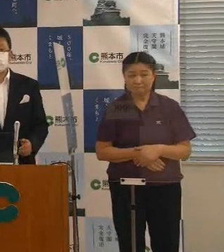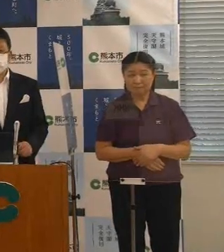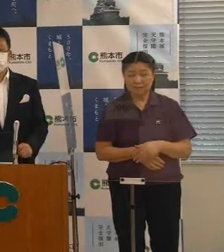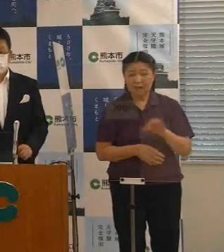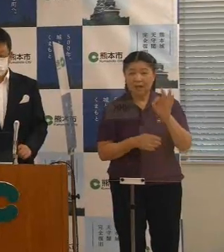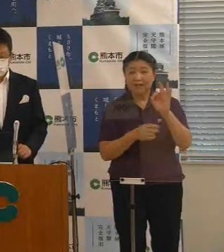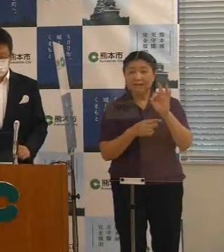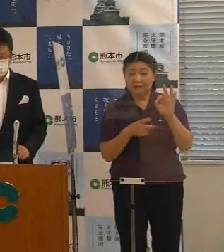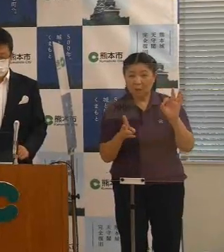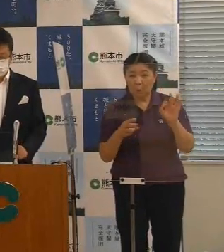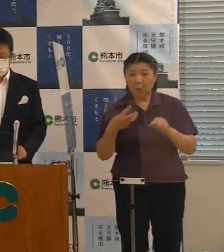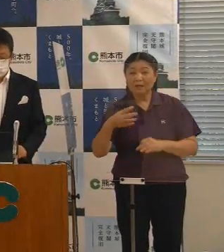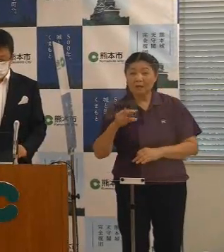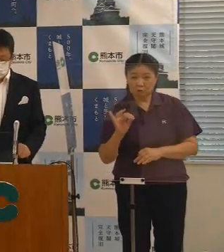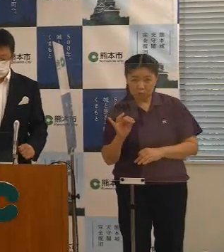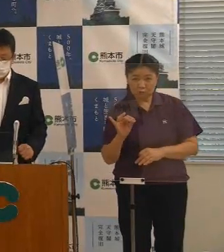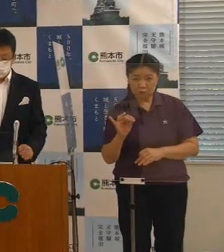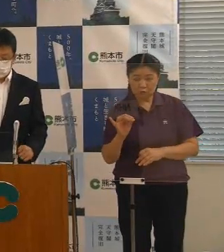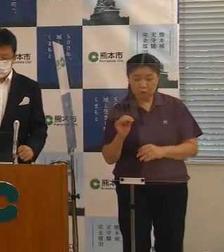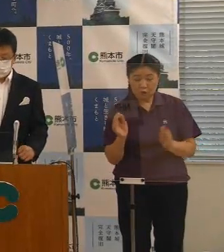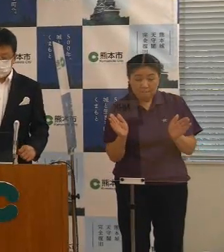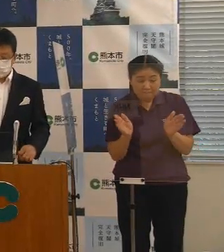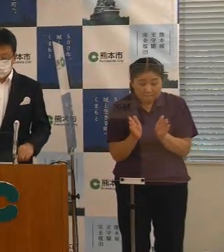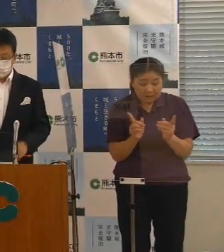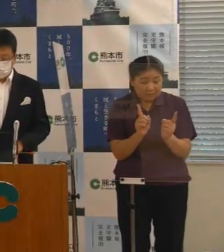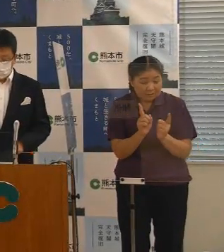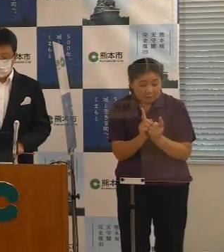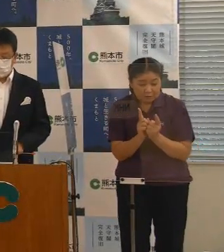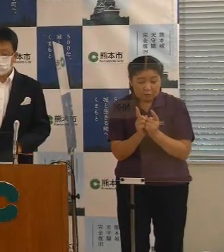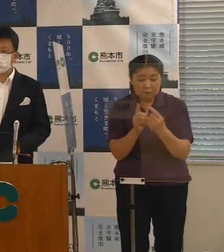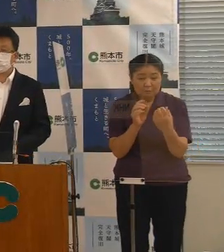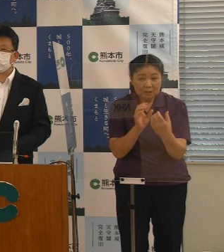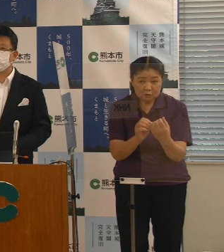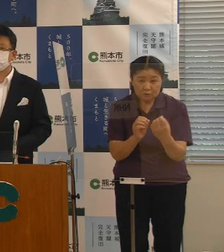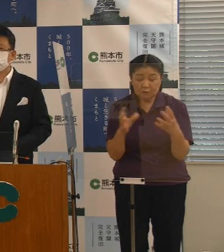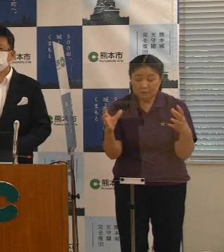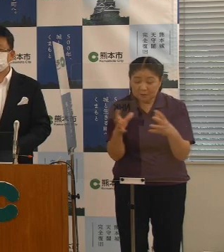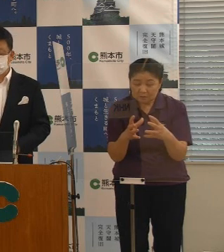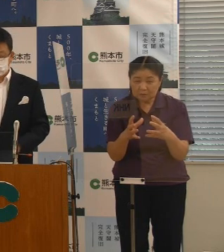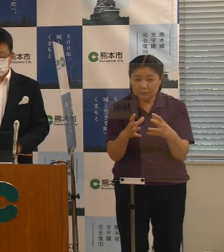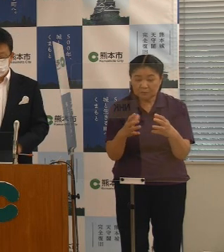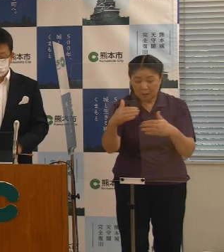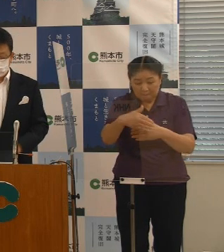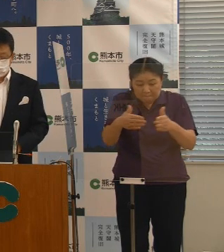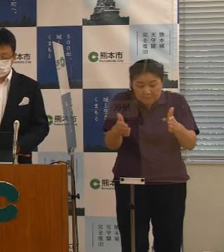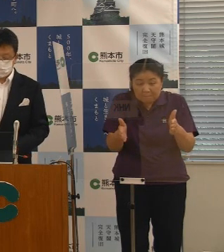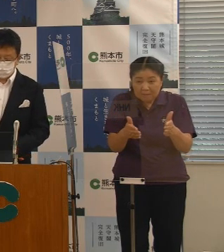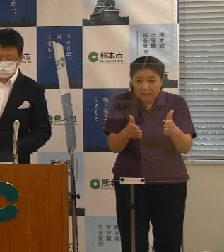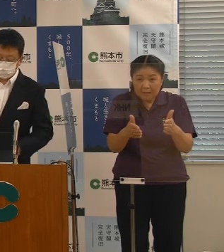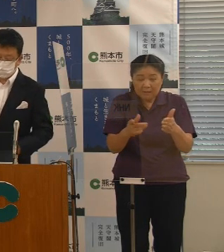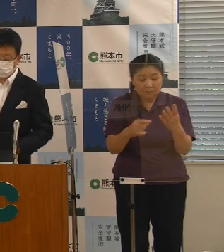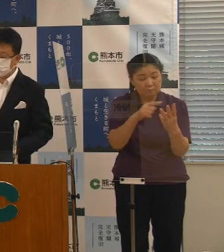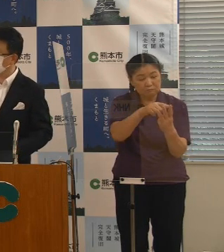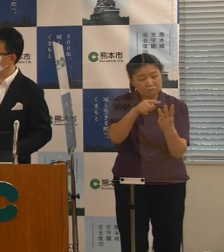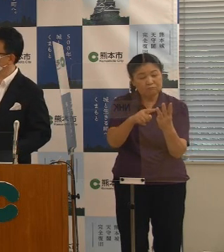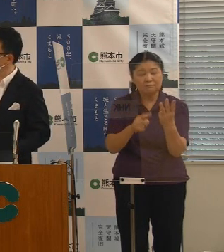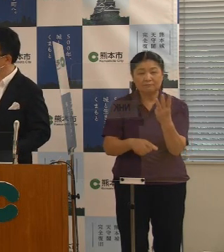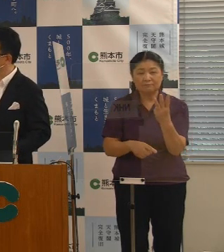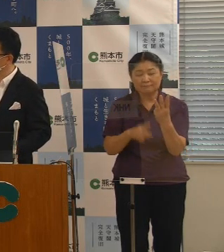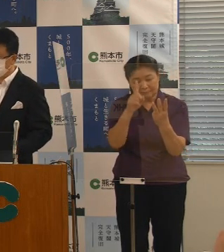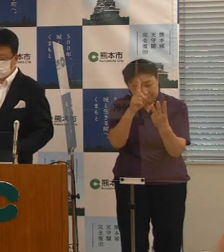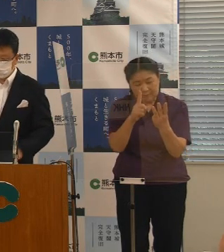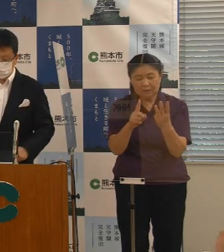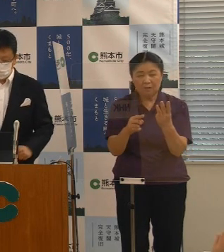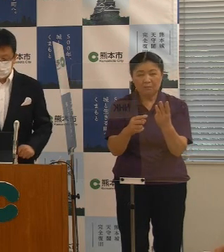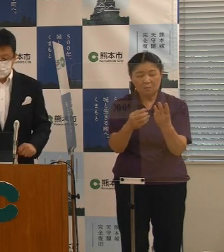ゼロ密、密接密集密閉、これは3密と言っておりました。これらの一つの密でも避け